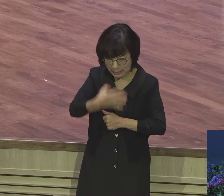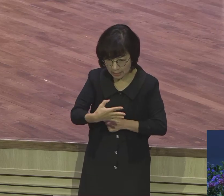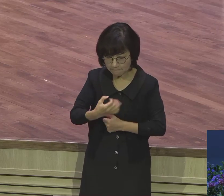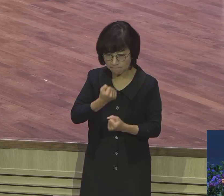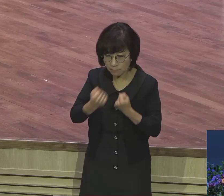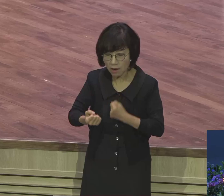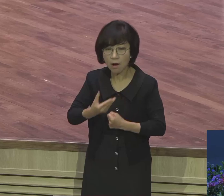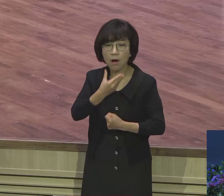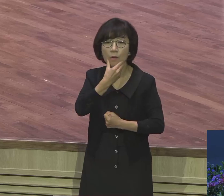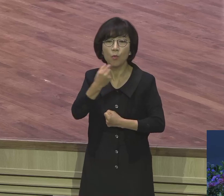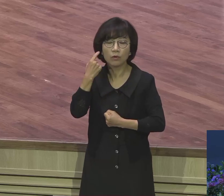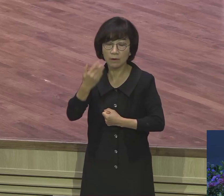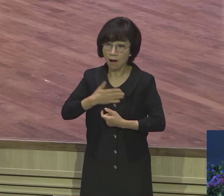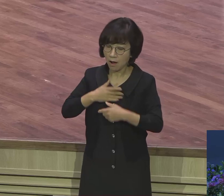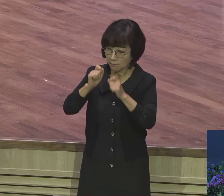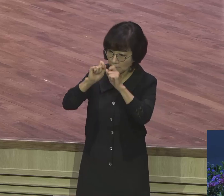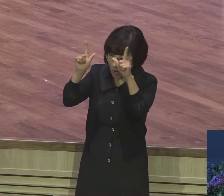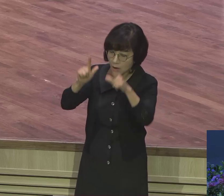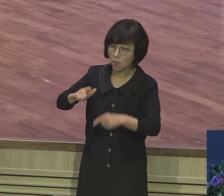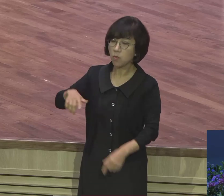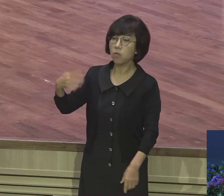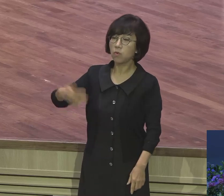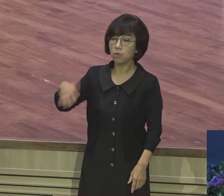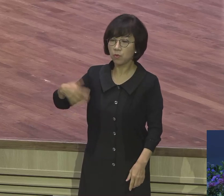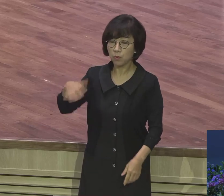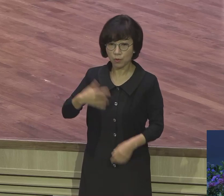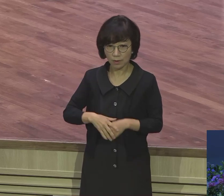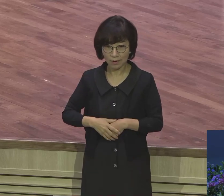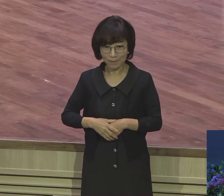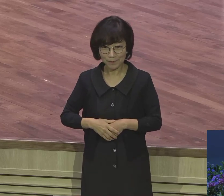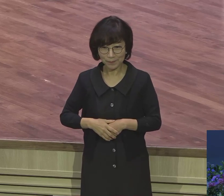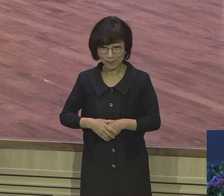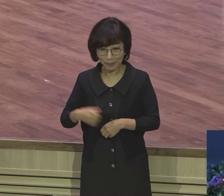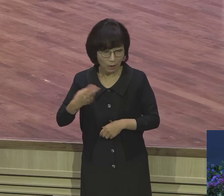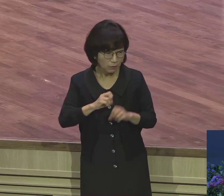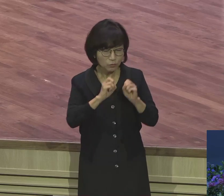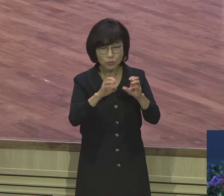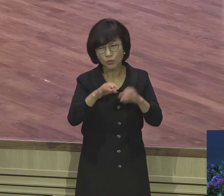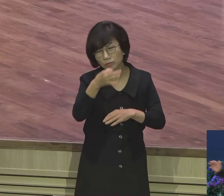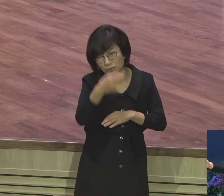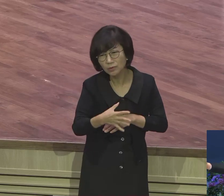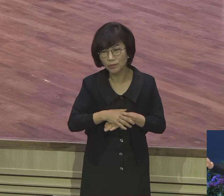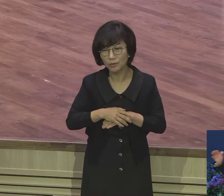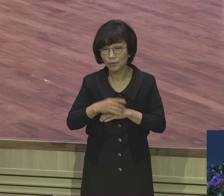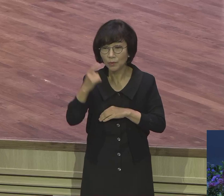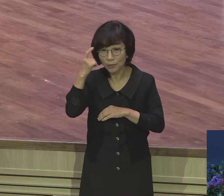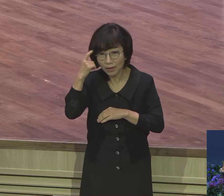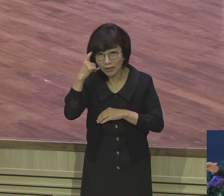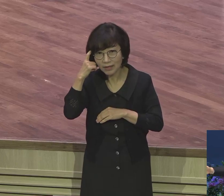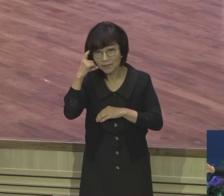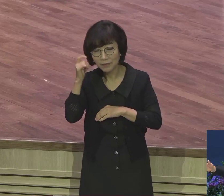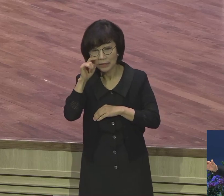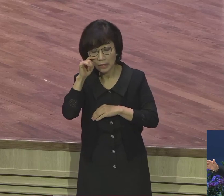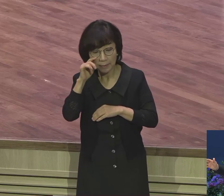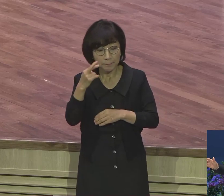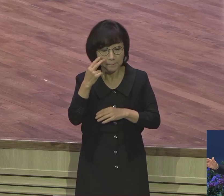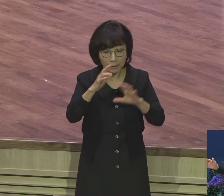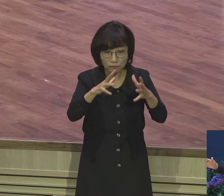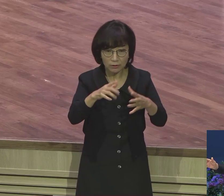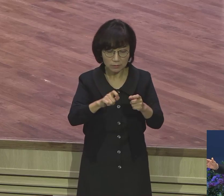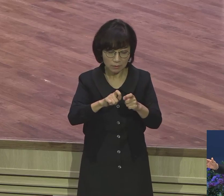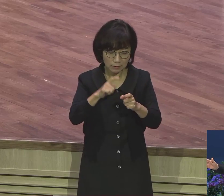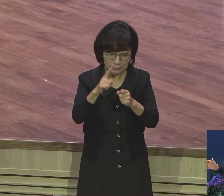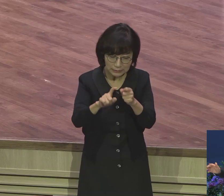깨달아도 실현하기 힘들어. 사는 게 너무 힘들어. 전부 다 사는 게 하나같이 그래. 수십 명 된 사람이나